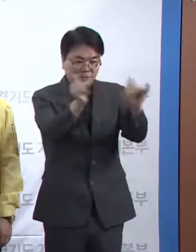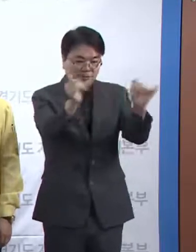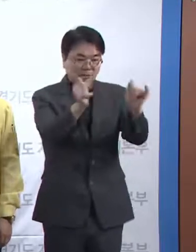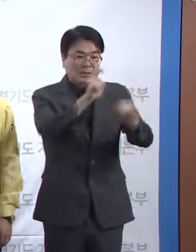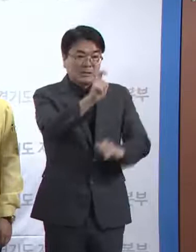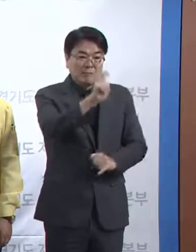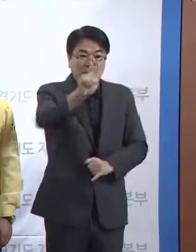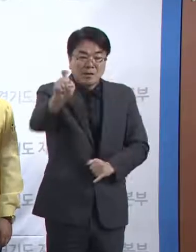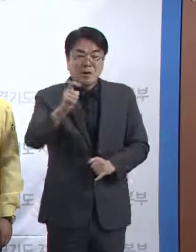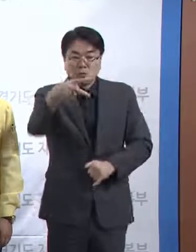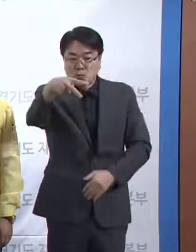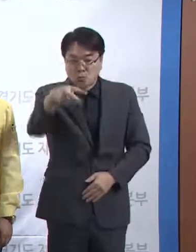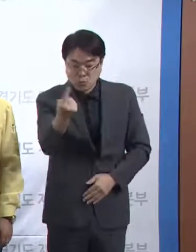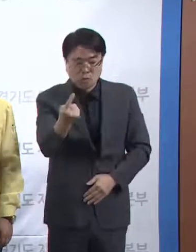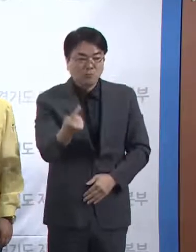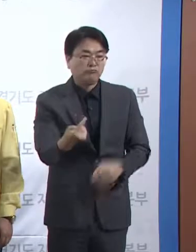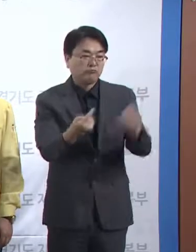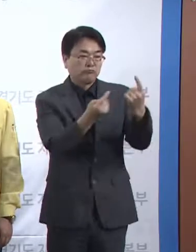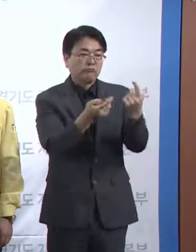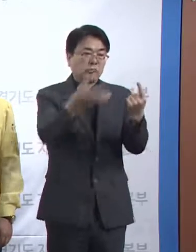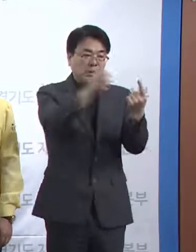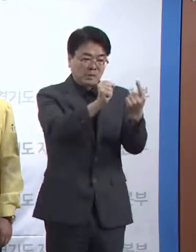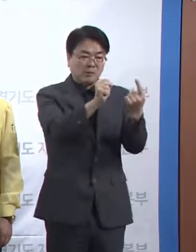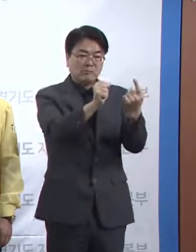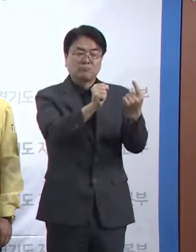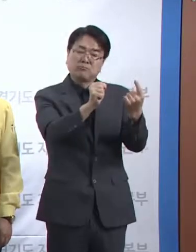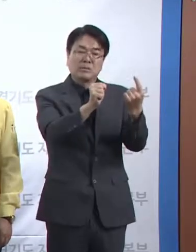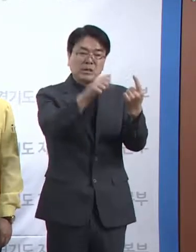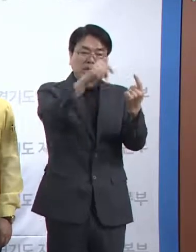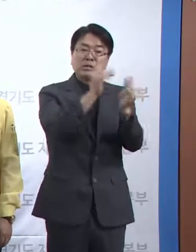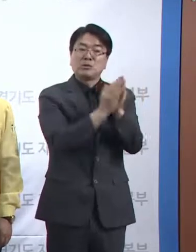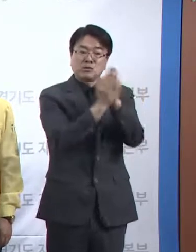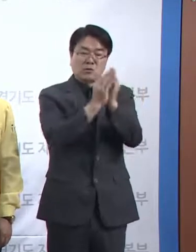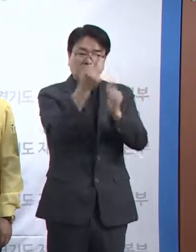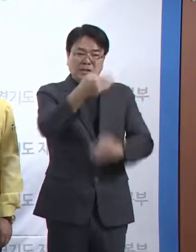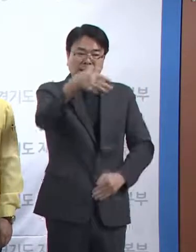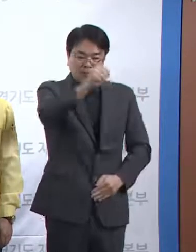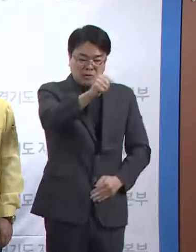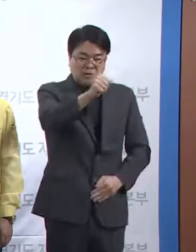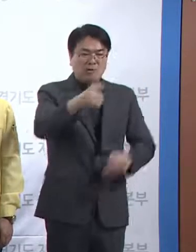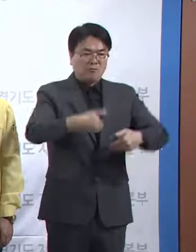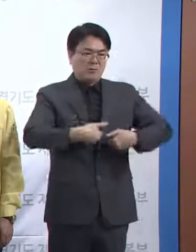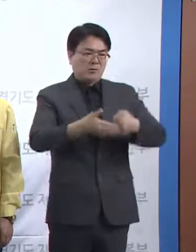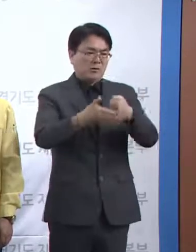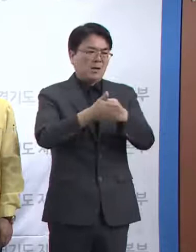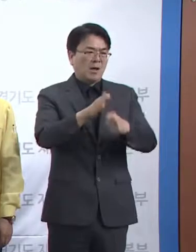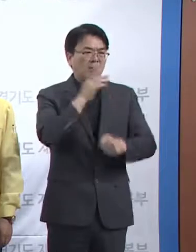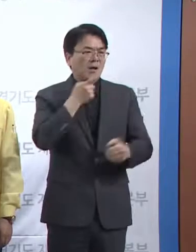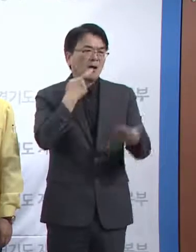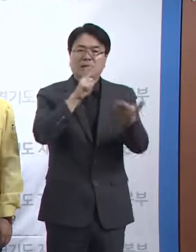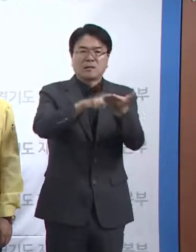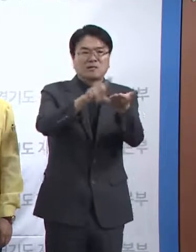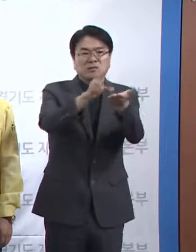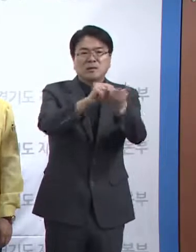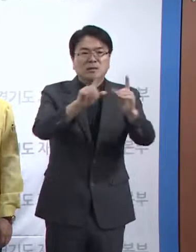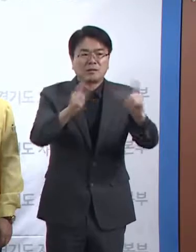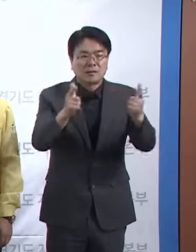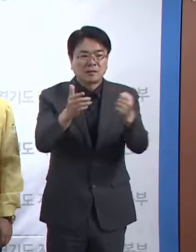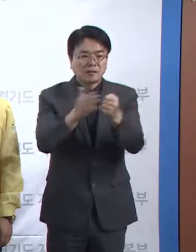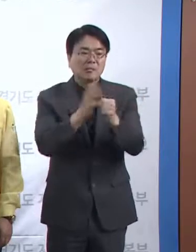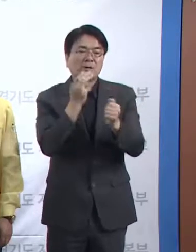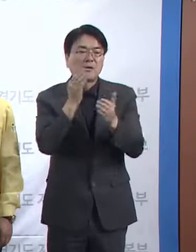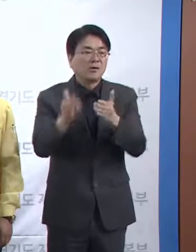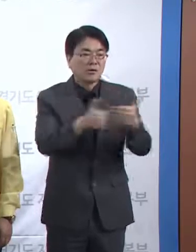넘는 지방채 발행이 필요한 상황이라서 쉽게 결정하기는 어렵겠지만 또 우리 도의회와